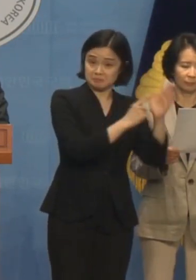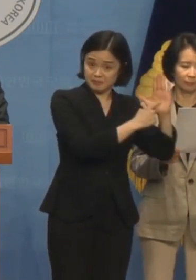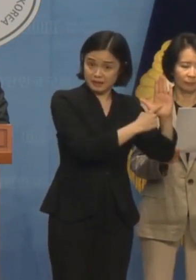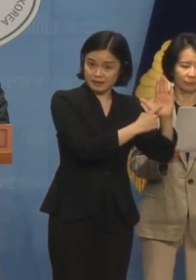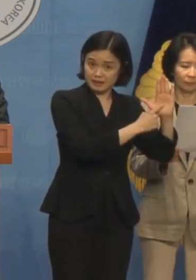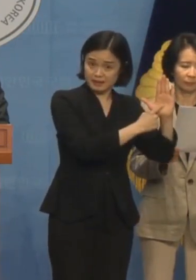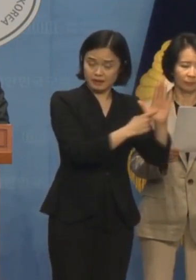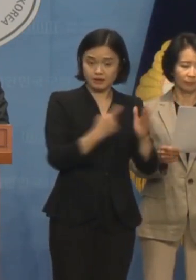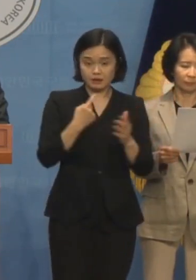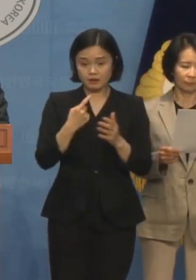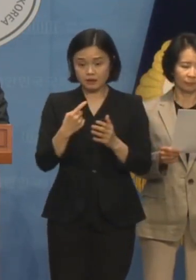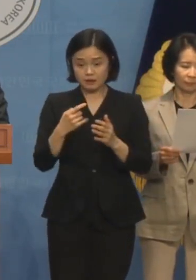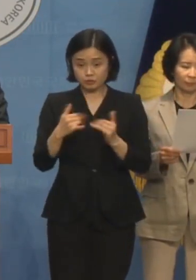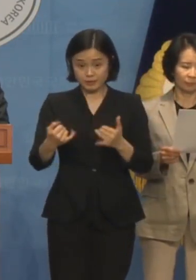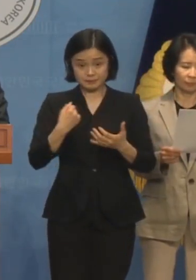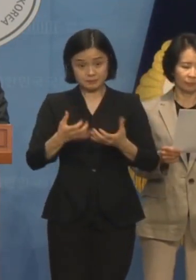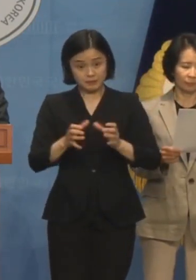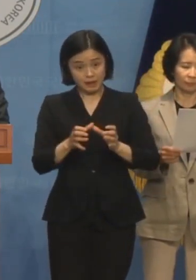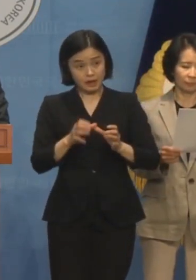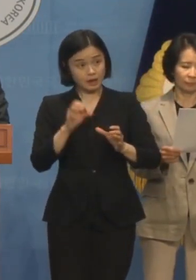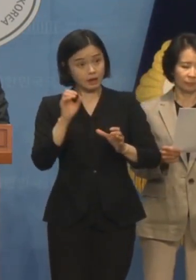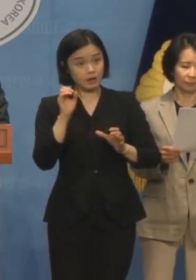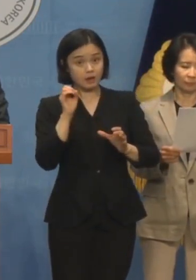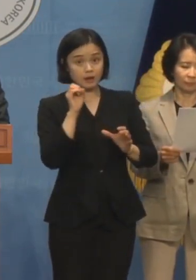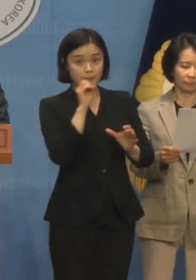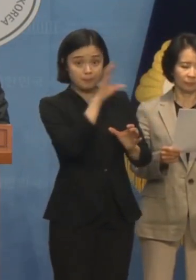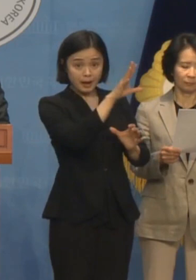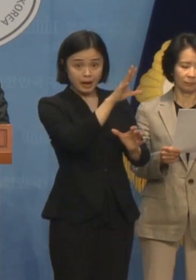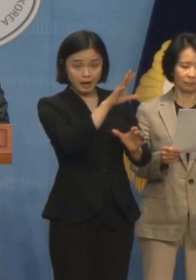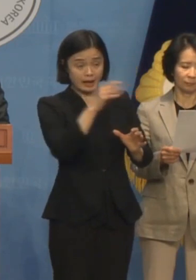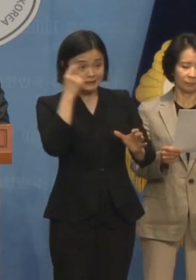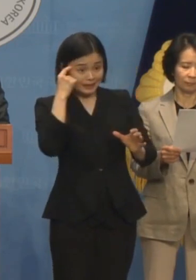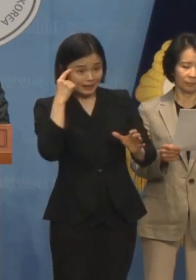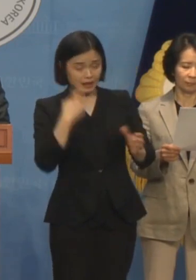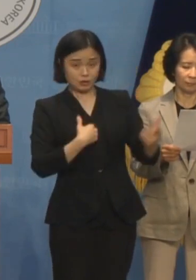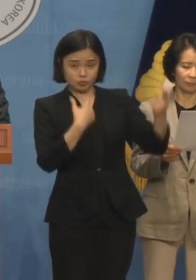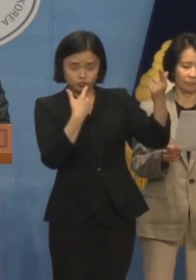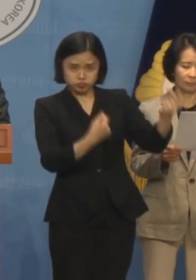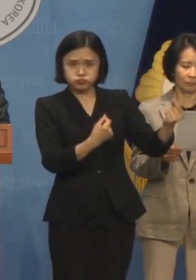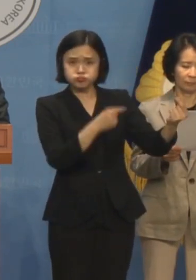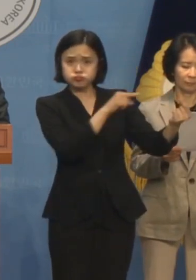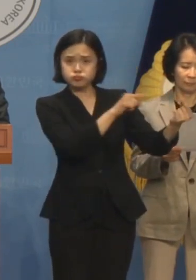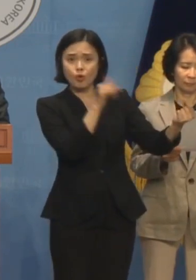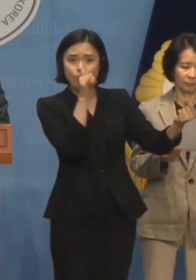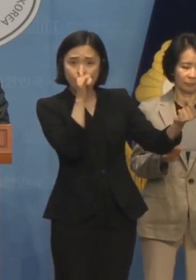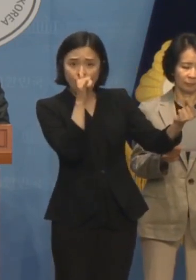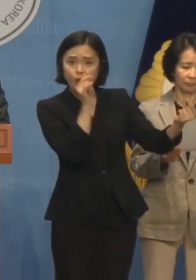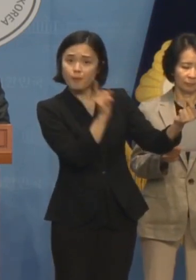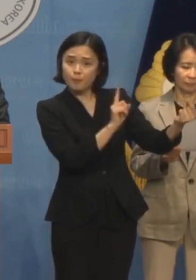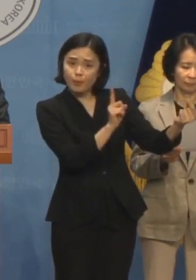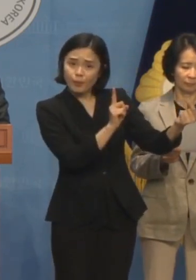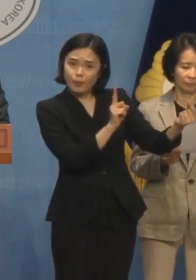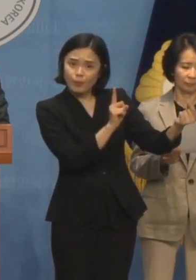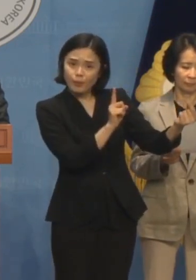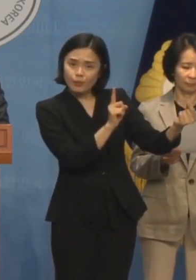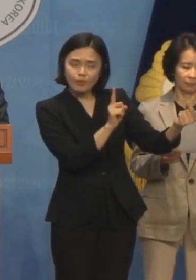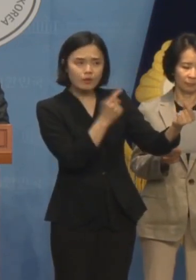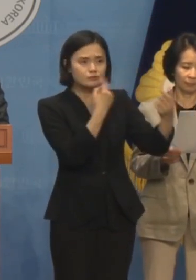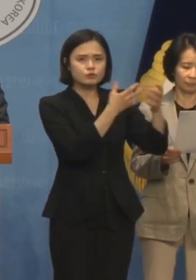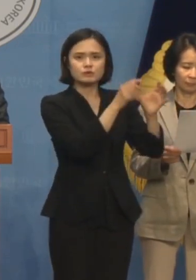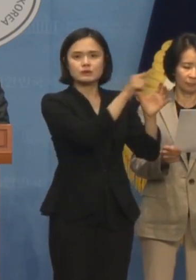지적하고 싶었던 대목입니다. 어제 상임위는 사적 이해관계, 윤리적 문제로 끌어넘쳤습니다.